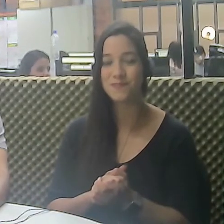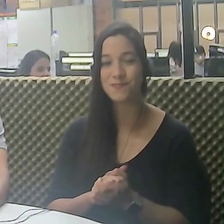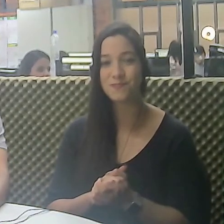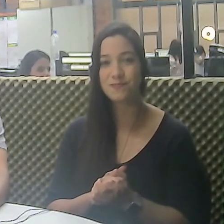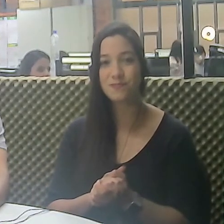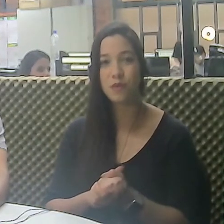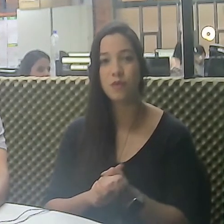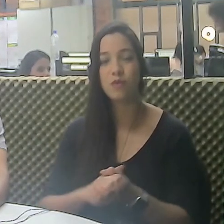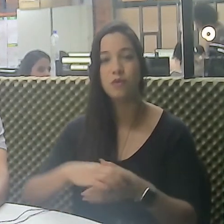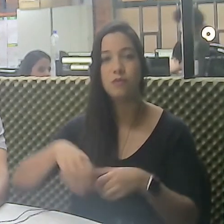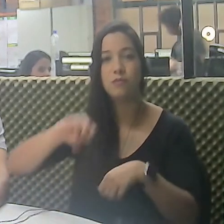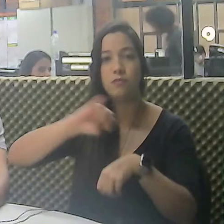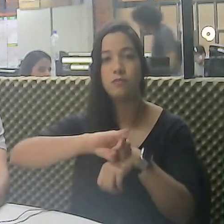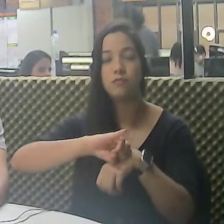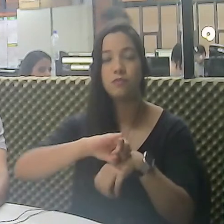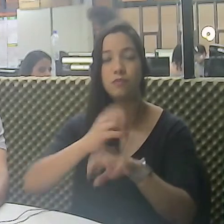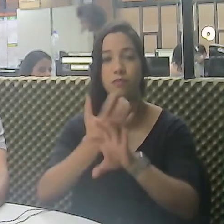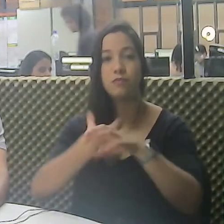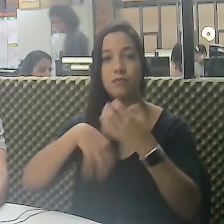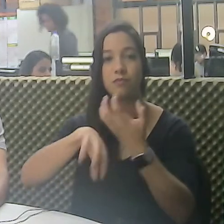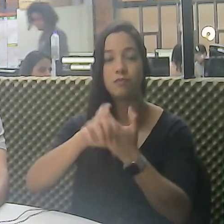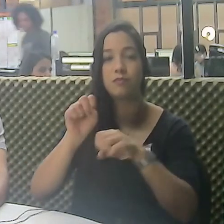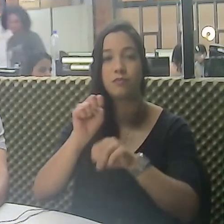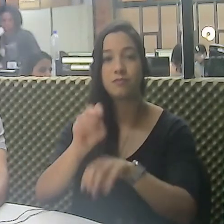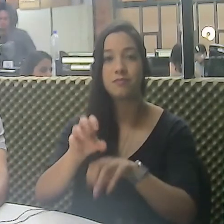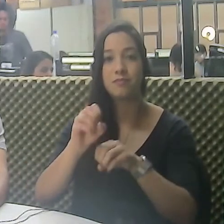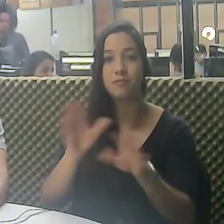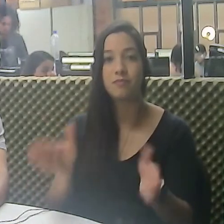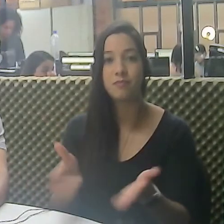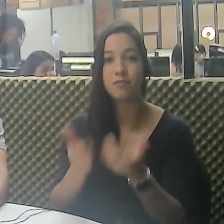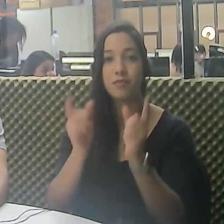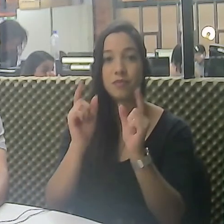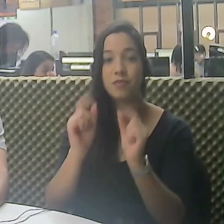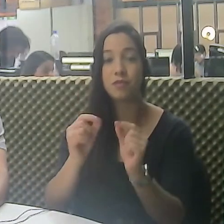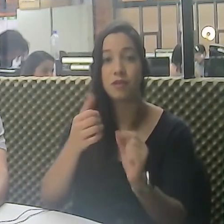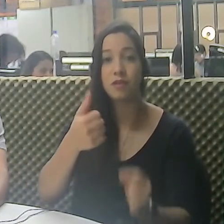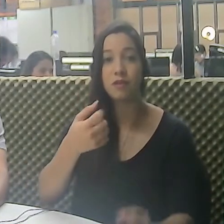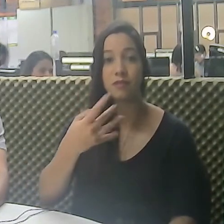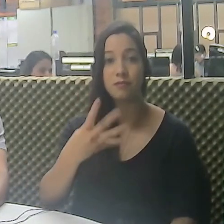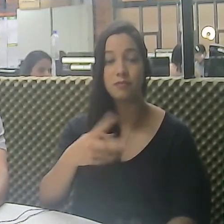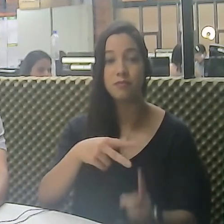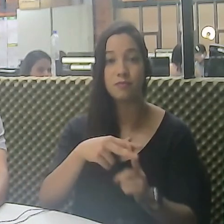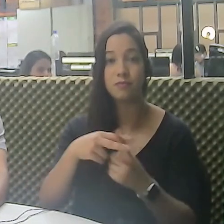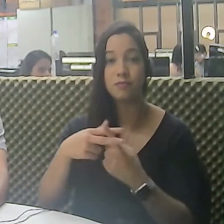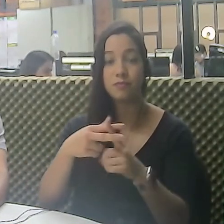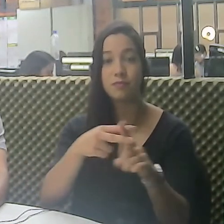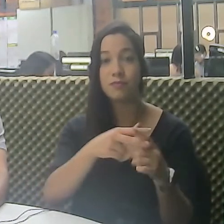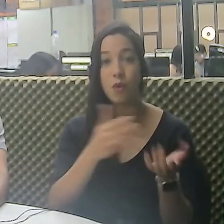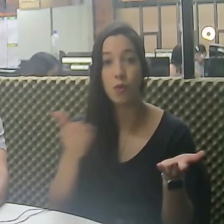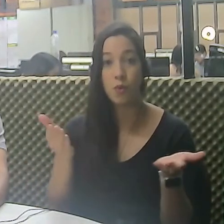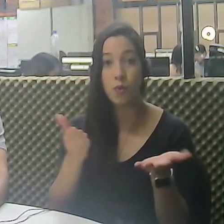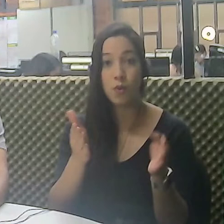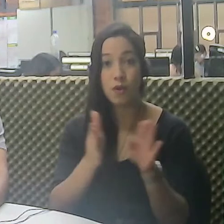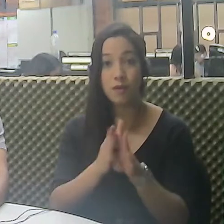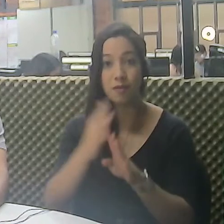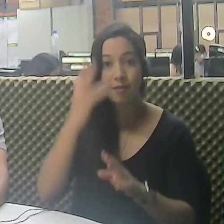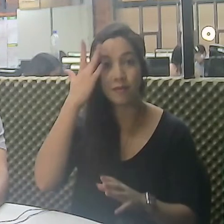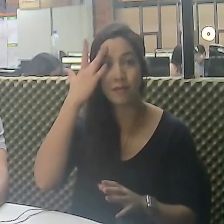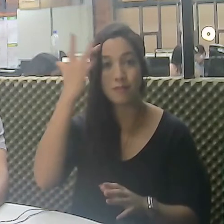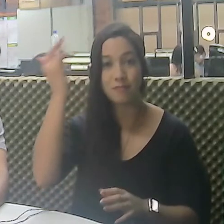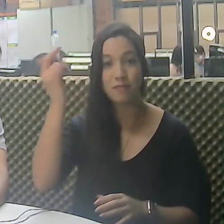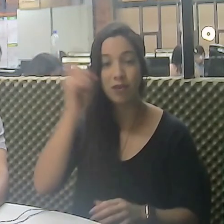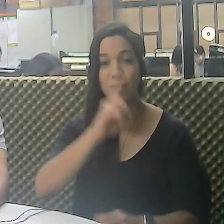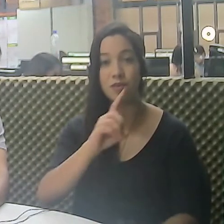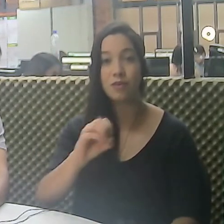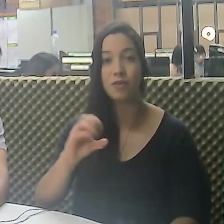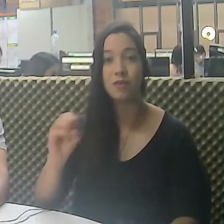O Núcleo de Educação Ambiental da Prefeitura de Uberlândia promove 14 oficinas entre hoje e amanhã no Zoológico